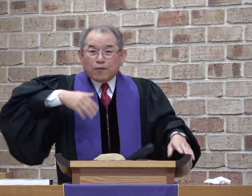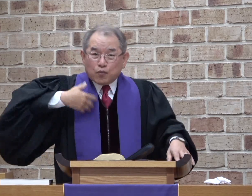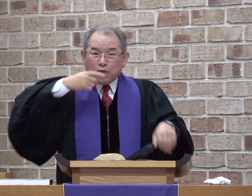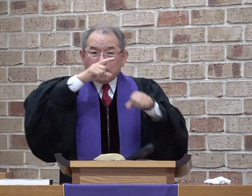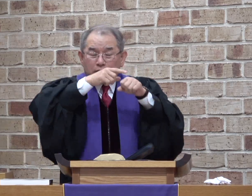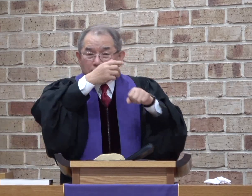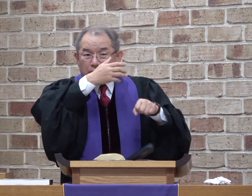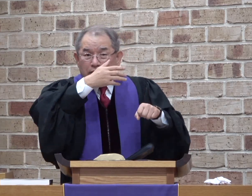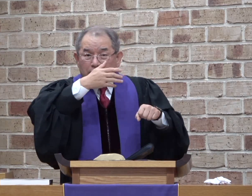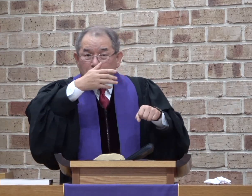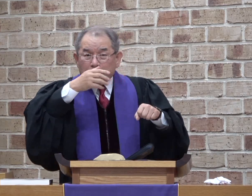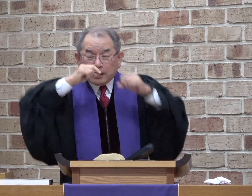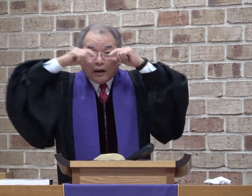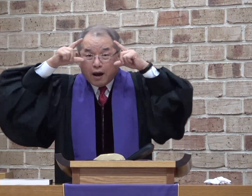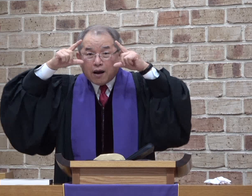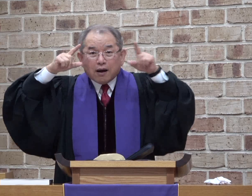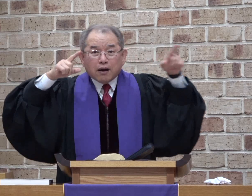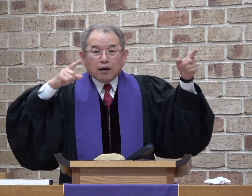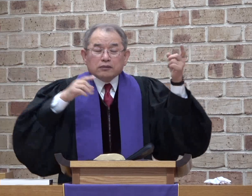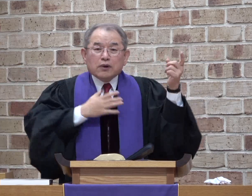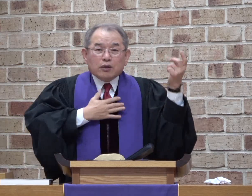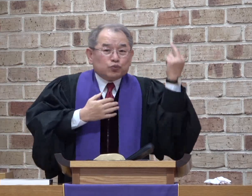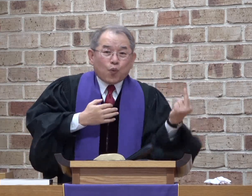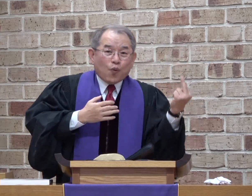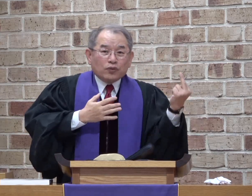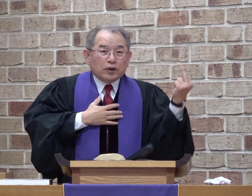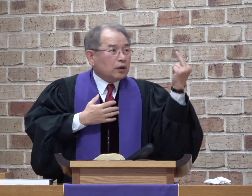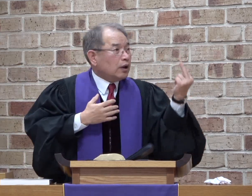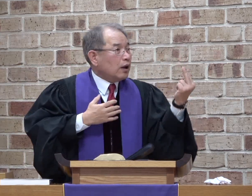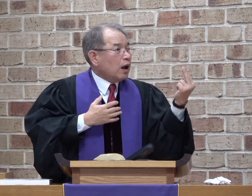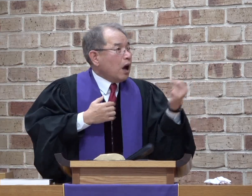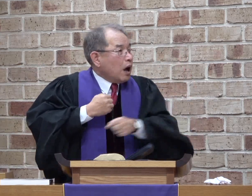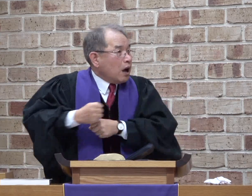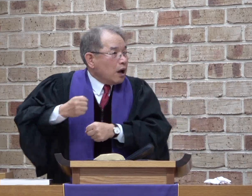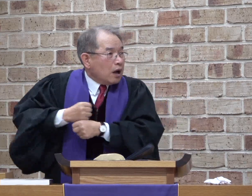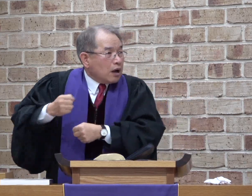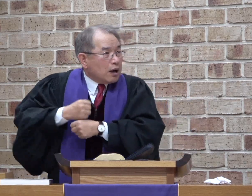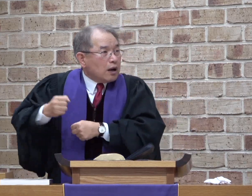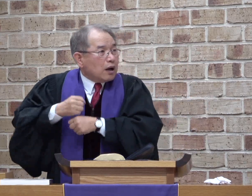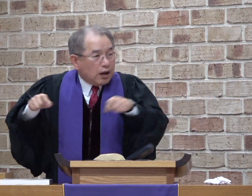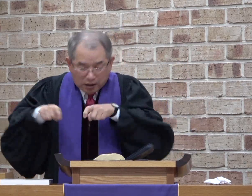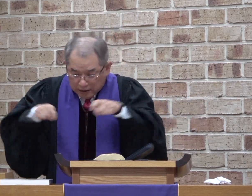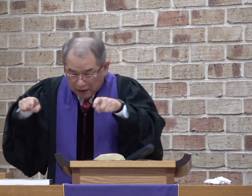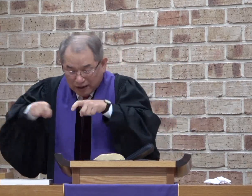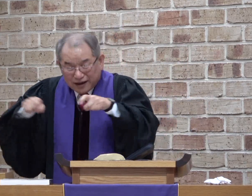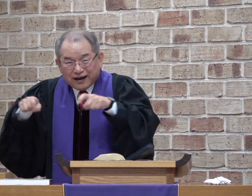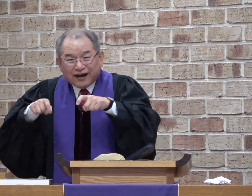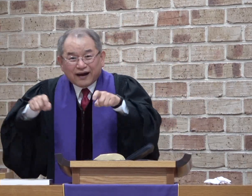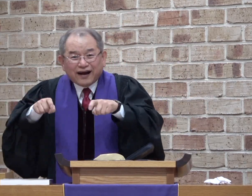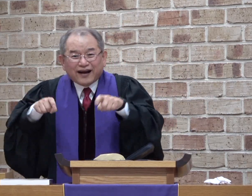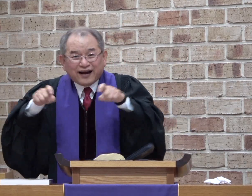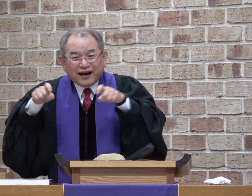그러나 시간이 흐르면서 동생이 총리가 된 모습을 보고 두려움에 떨었습니다.